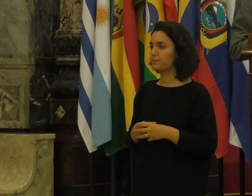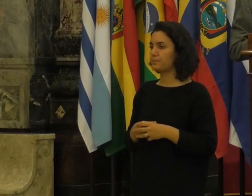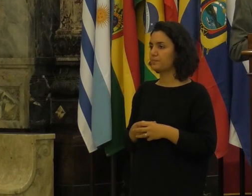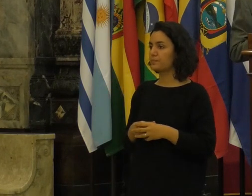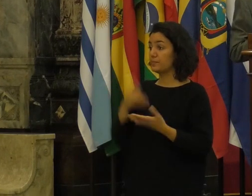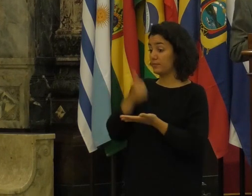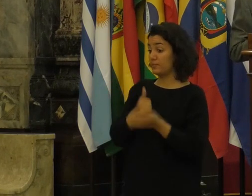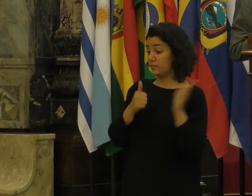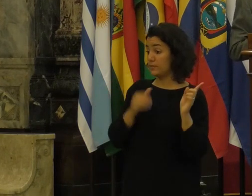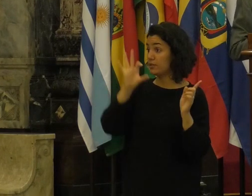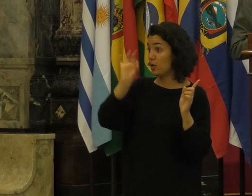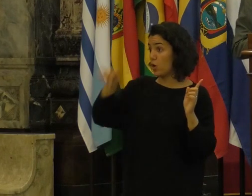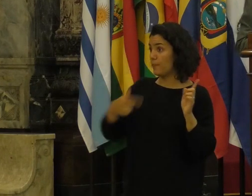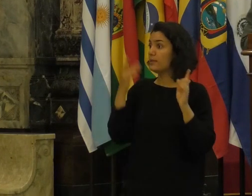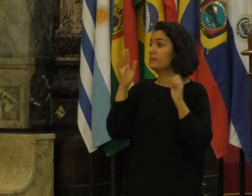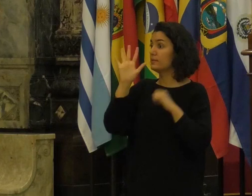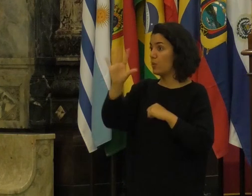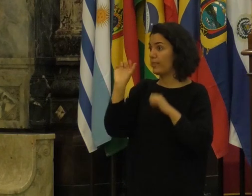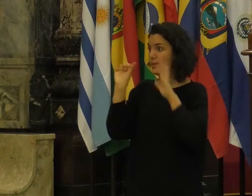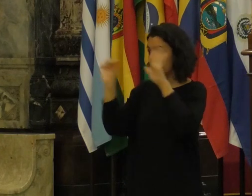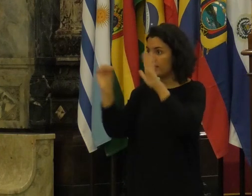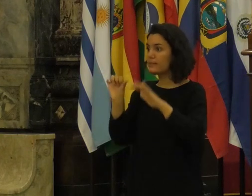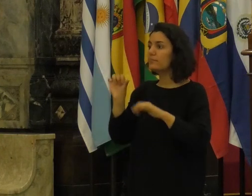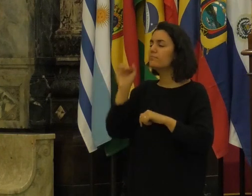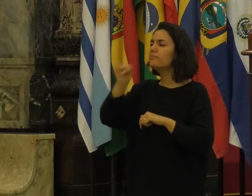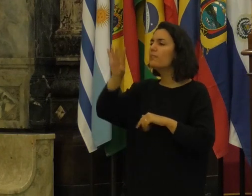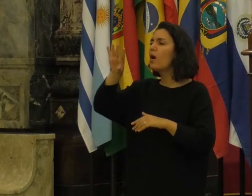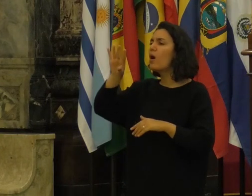acá en 0.56, pero veamos qué pasa con Uruguay.